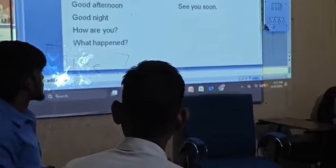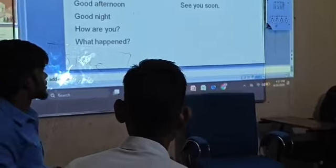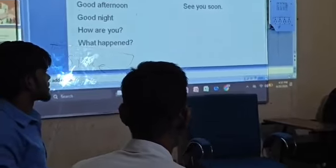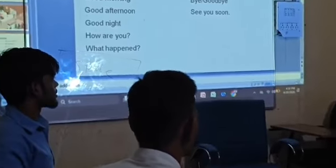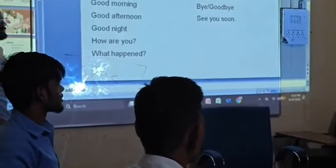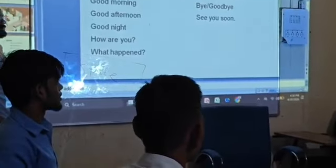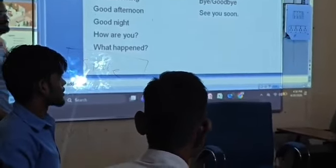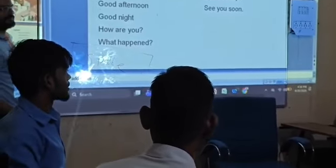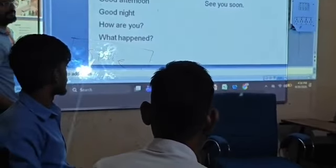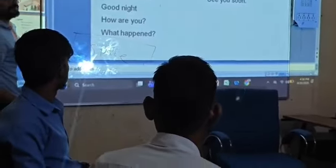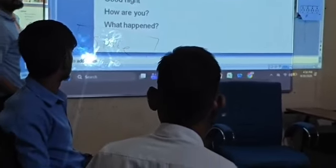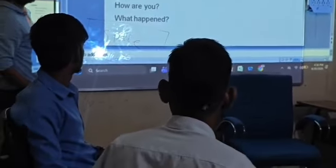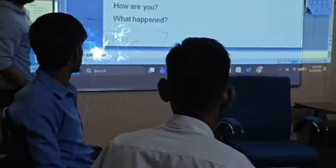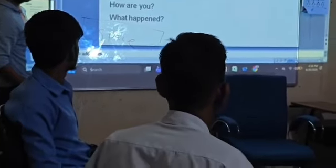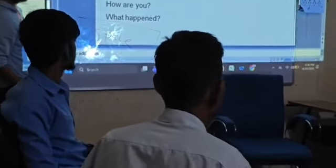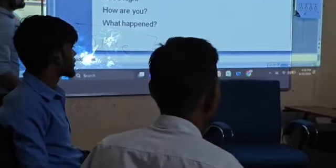ये जानते हो आप क्या है? स्पेस।